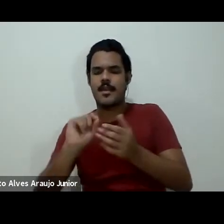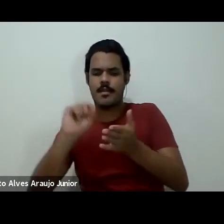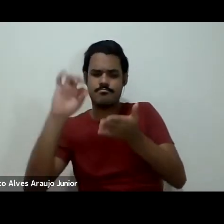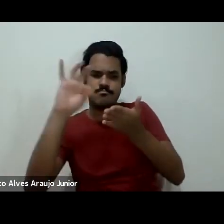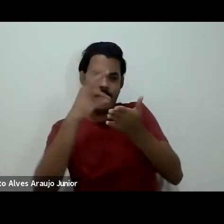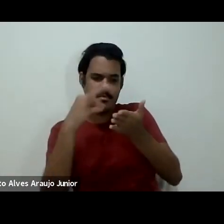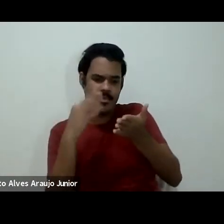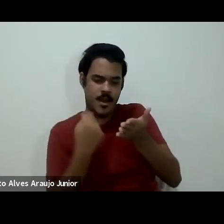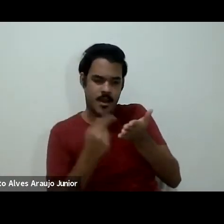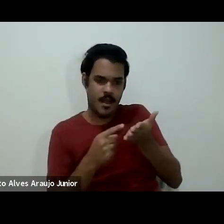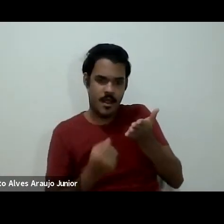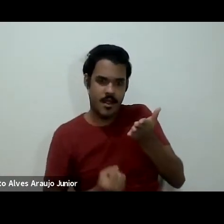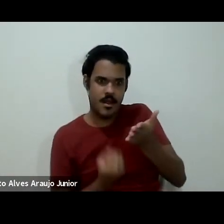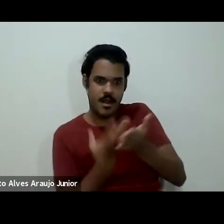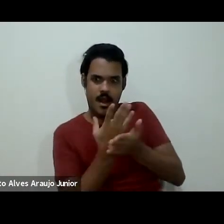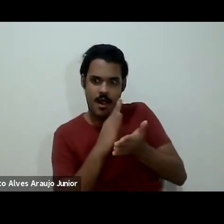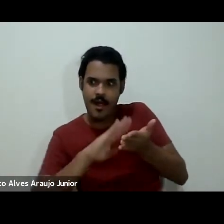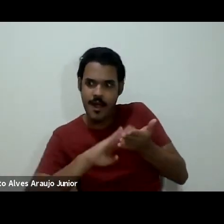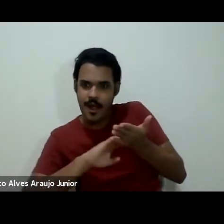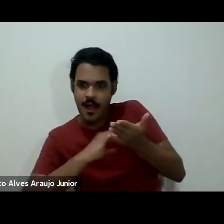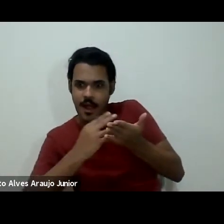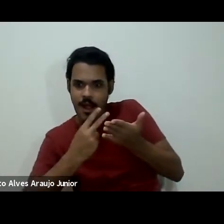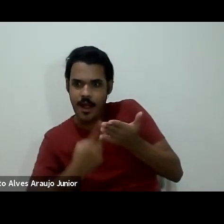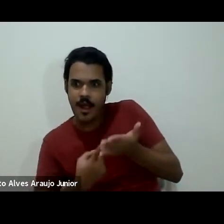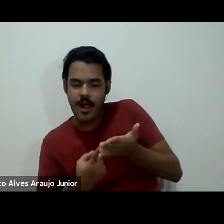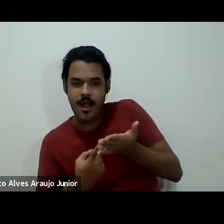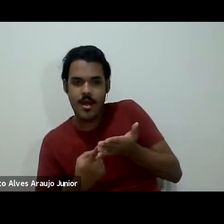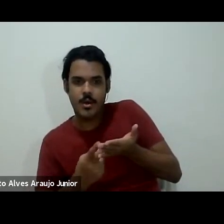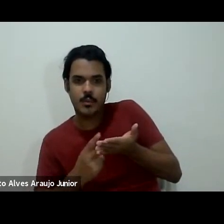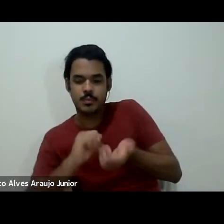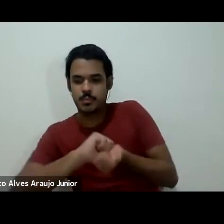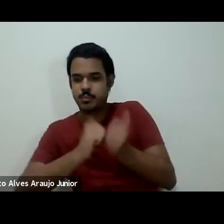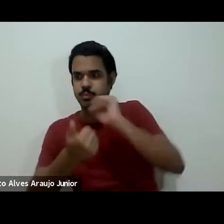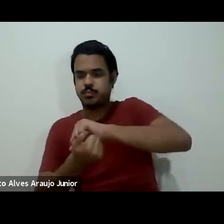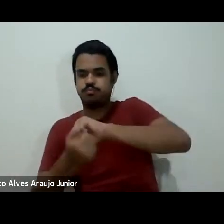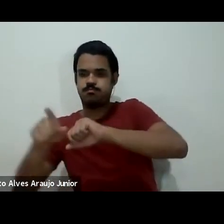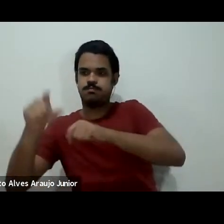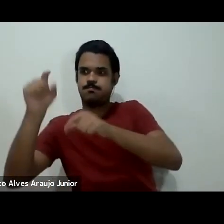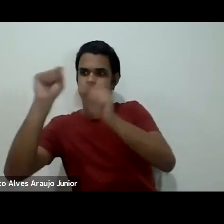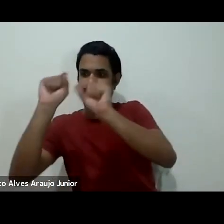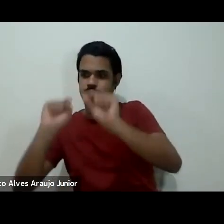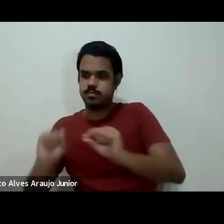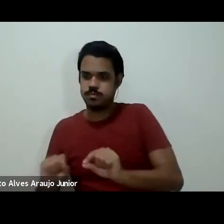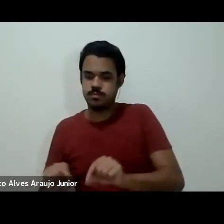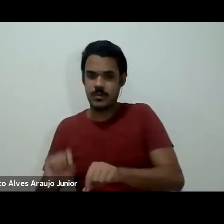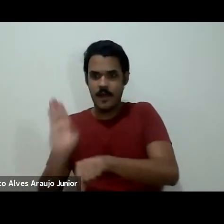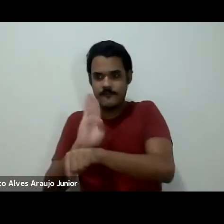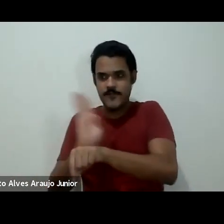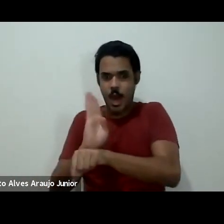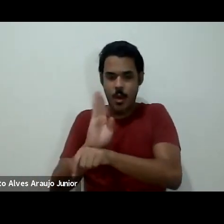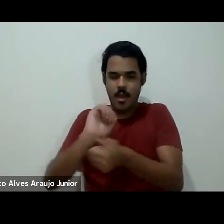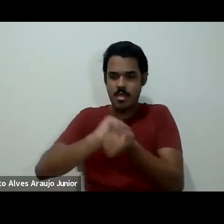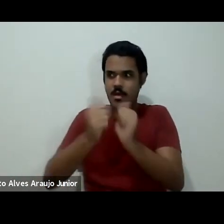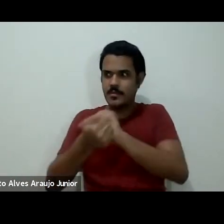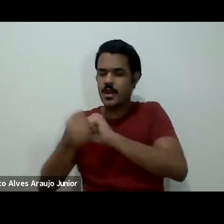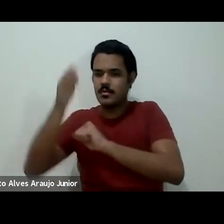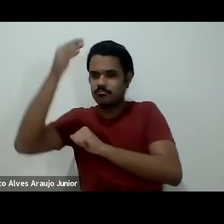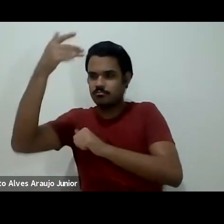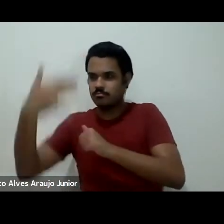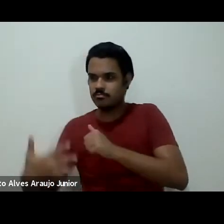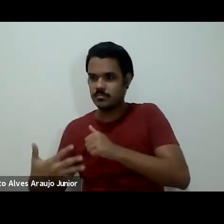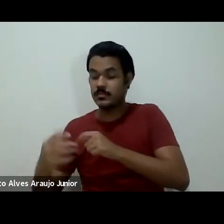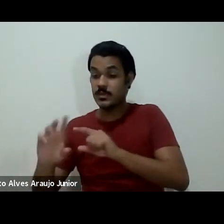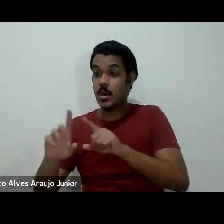Então, a partir daí, quando eu coloco isso num roteiro, numa narrativa fílmica, eu já fiz a primeira